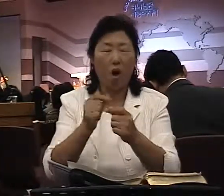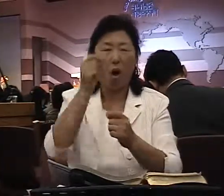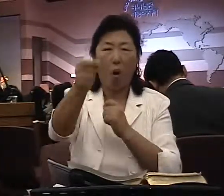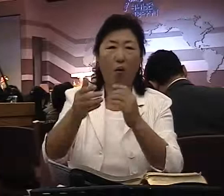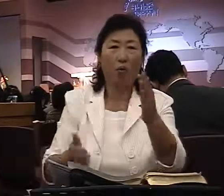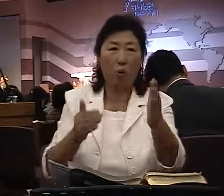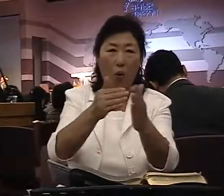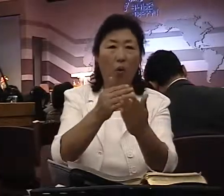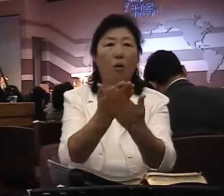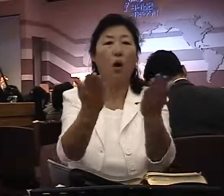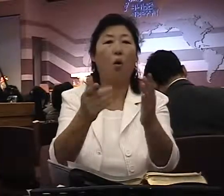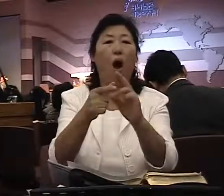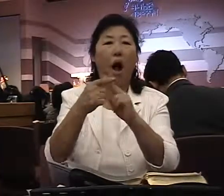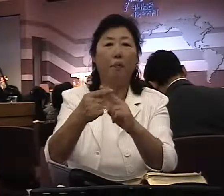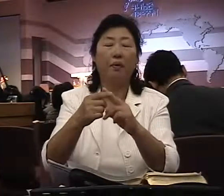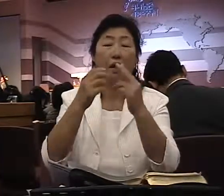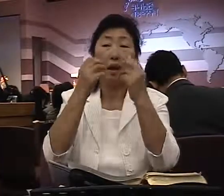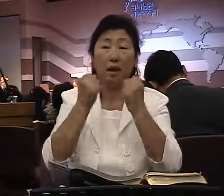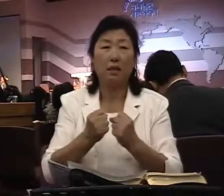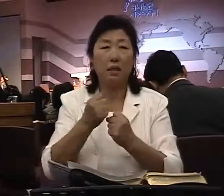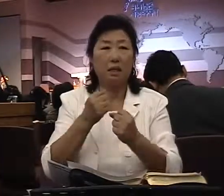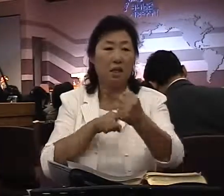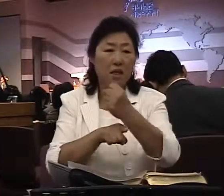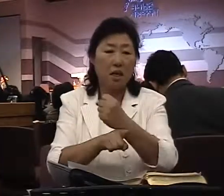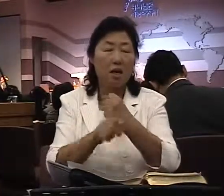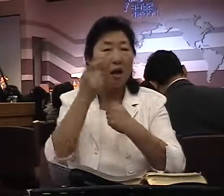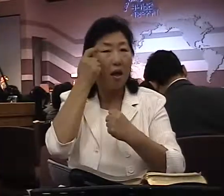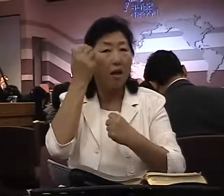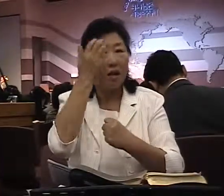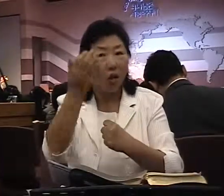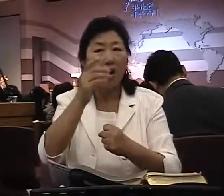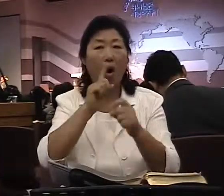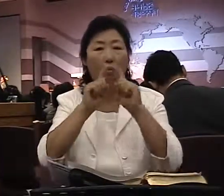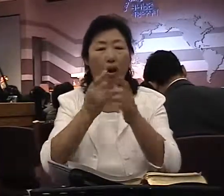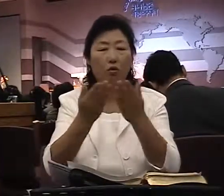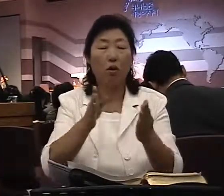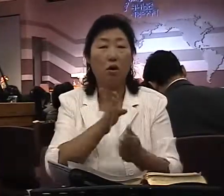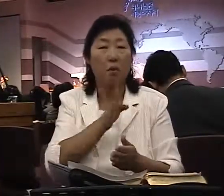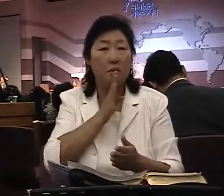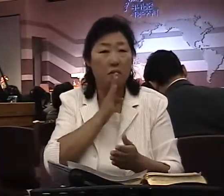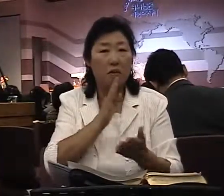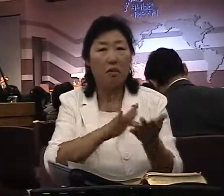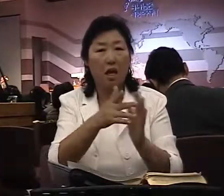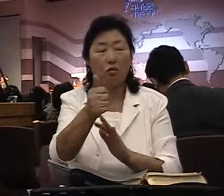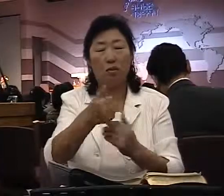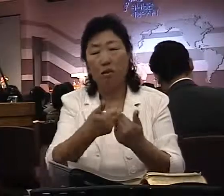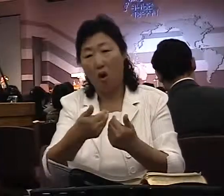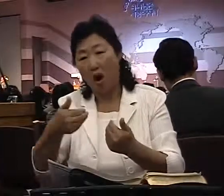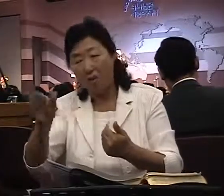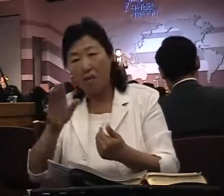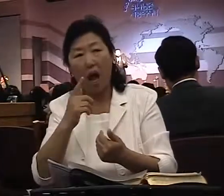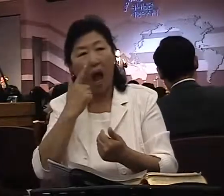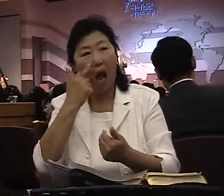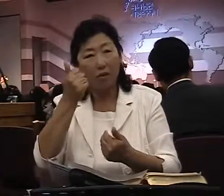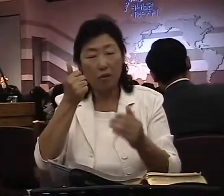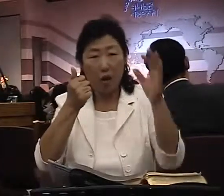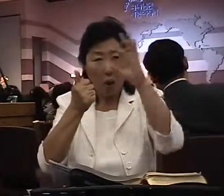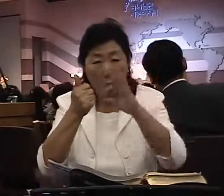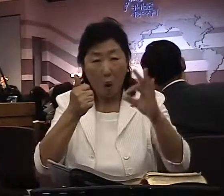저는 진리의 영이라 말씀을 하십니다. 예수님이 떠나시면서 반드시 아버지께 구하여서 진리의 영 성령이